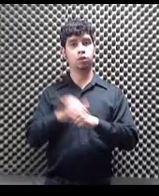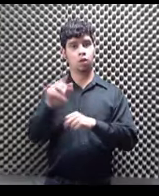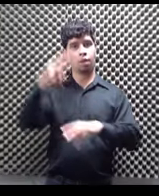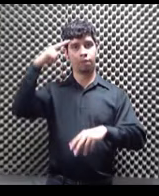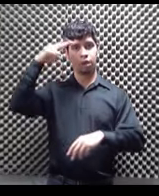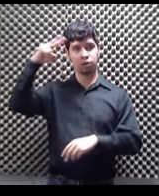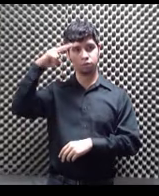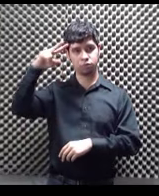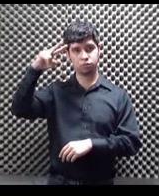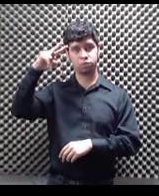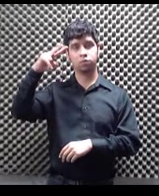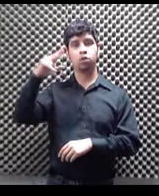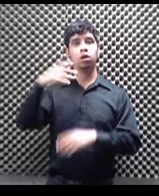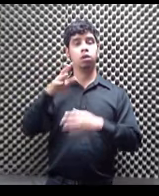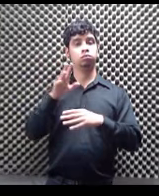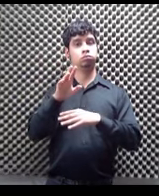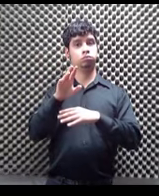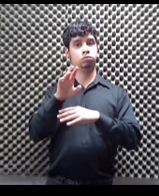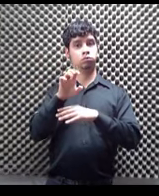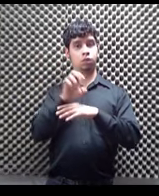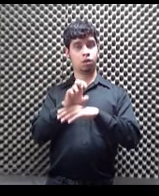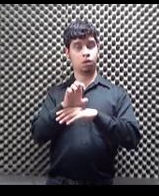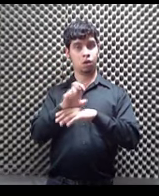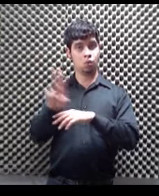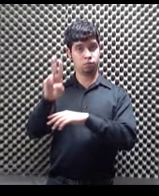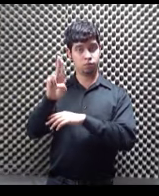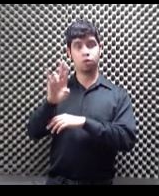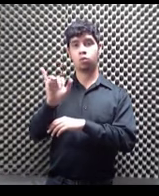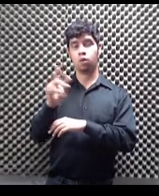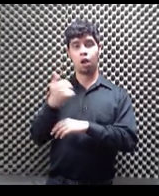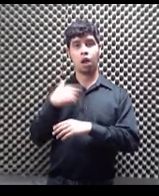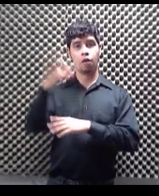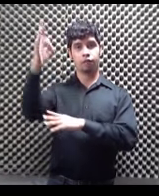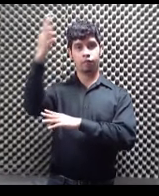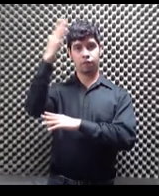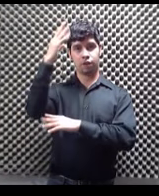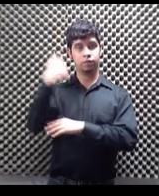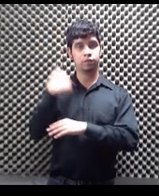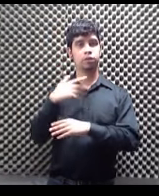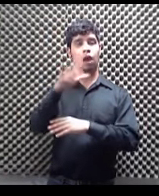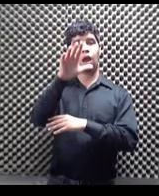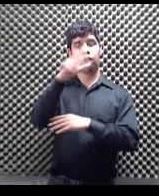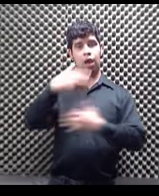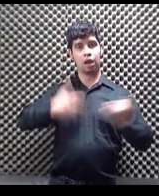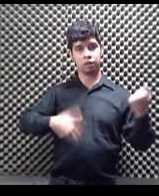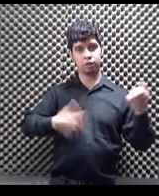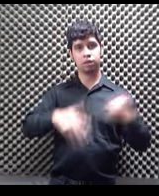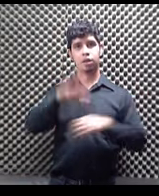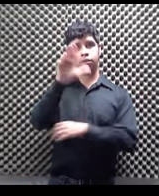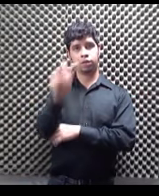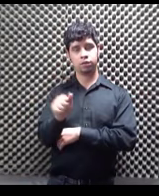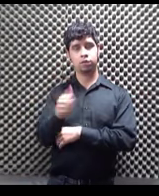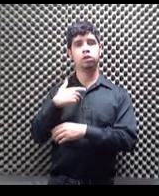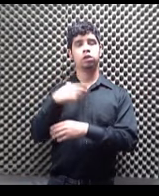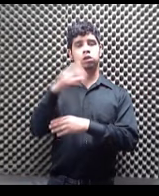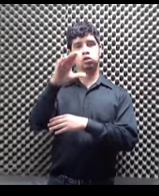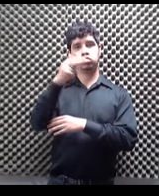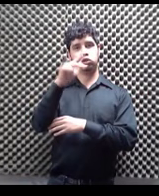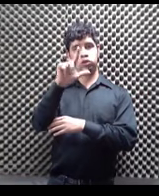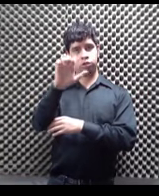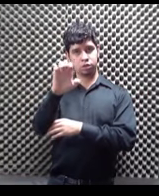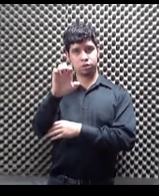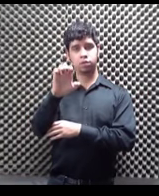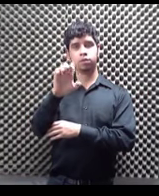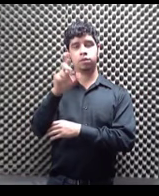México. De México, Estados como siempre, Unidos, que Estados Unidos, Francia. Argentina. Brasil. Brasil, Chile, hay dos